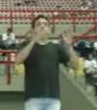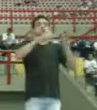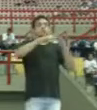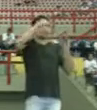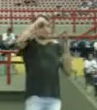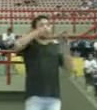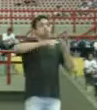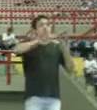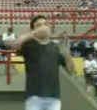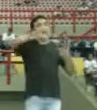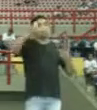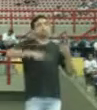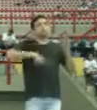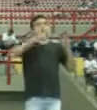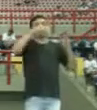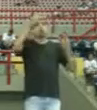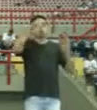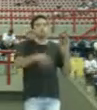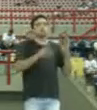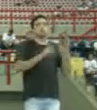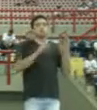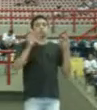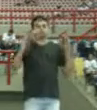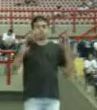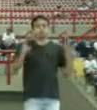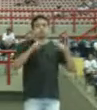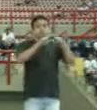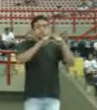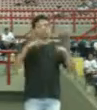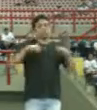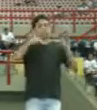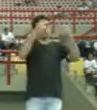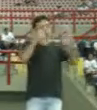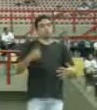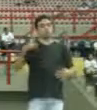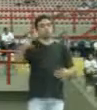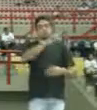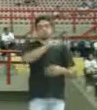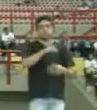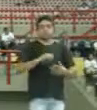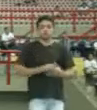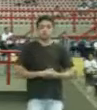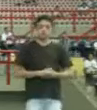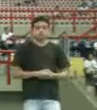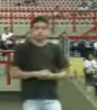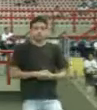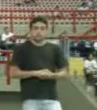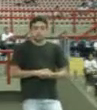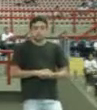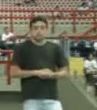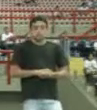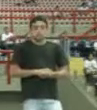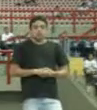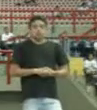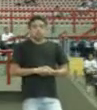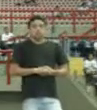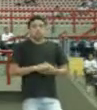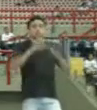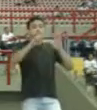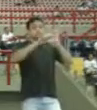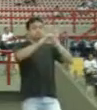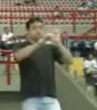tese, juízo de valor, opinião, ok? É o que tem que ser explicitado por vocês, tá bom? Aí nós vamos ao nosso